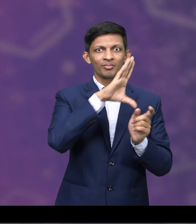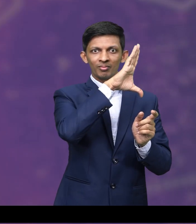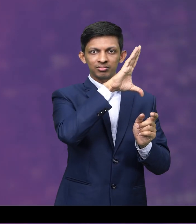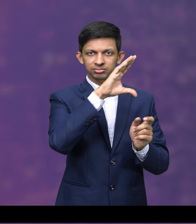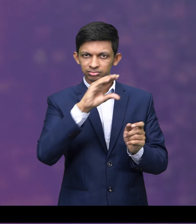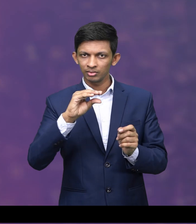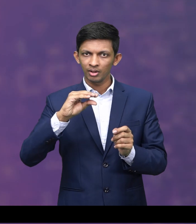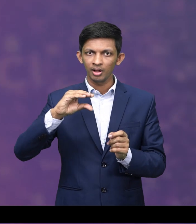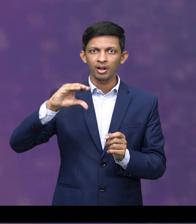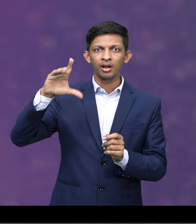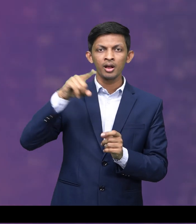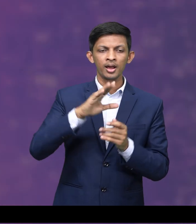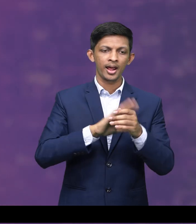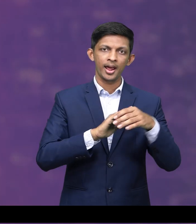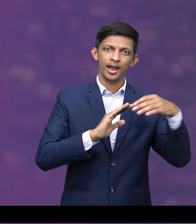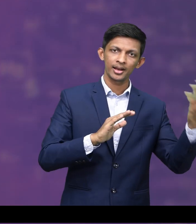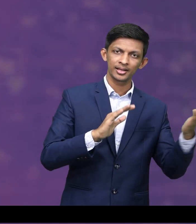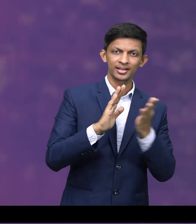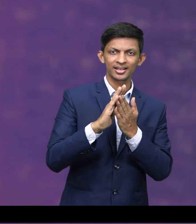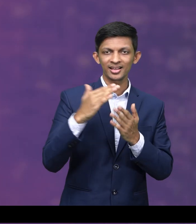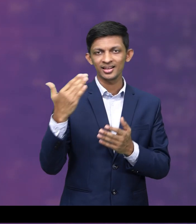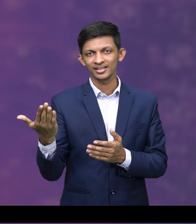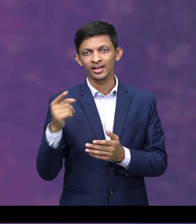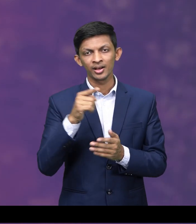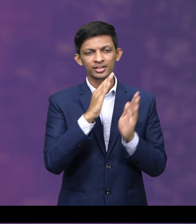వ్యవధిలో ఎడమ నుండి కుడికి పెరుగుతుంది.